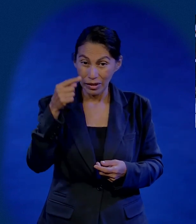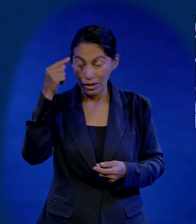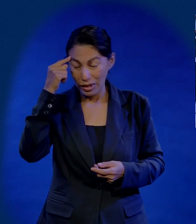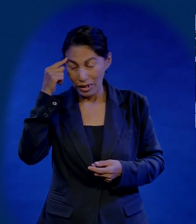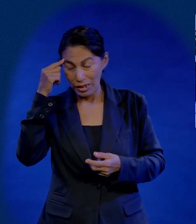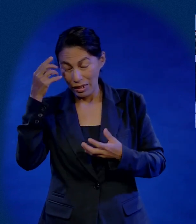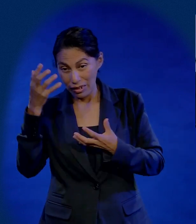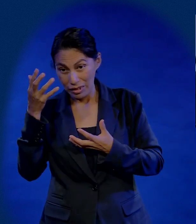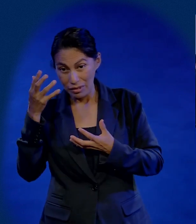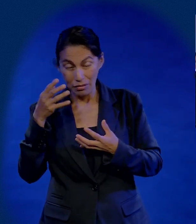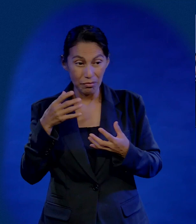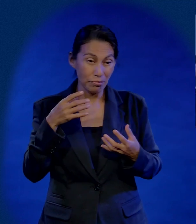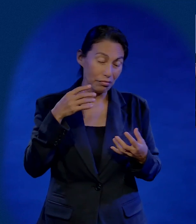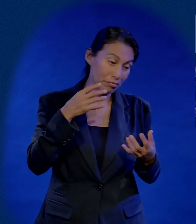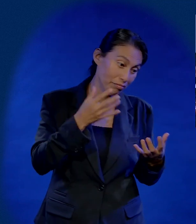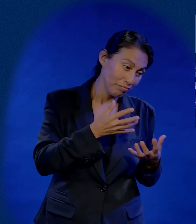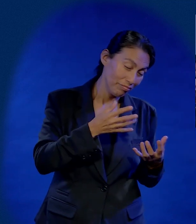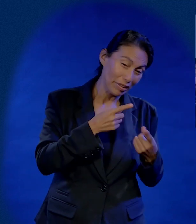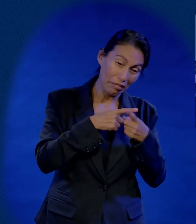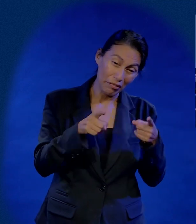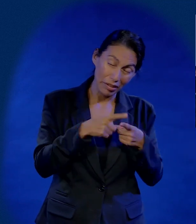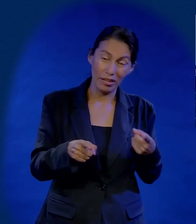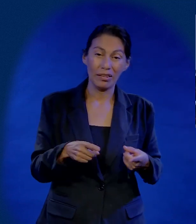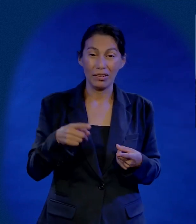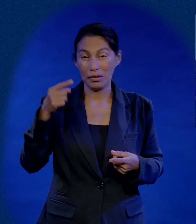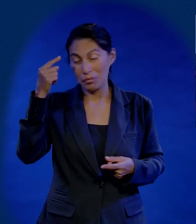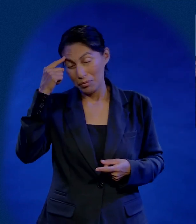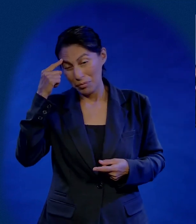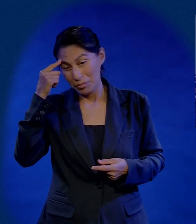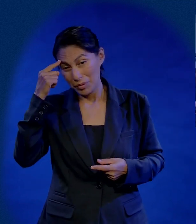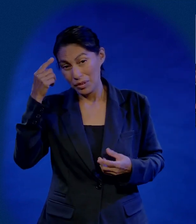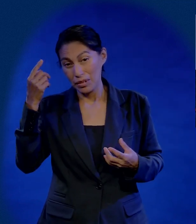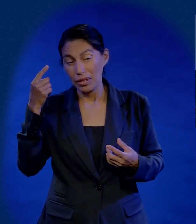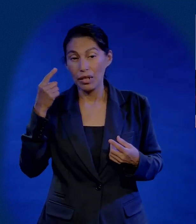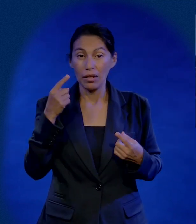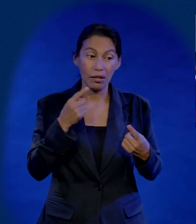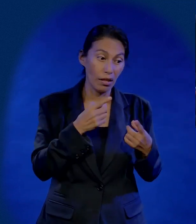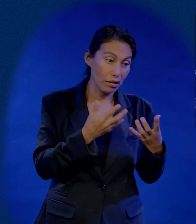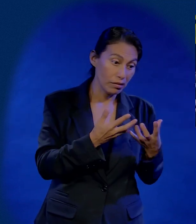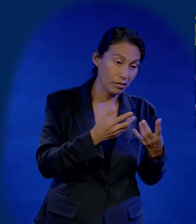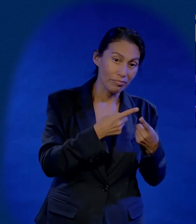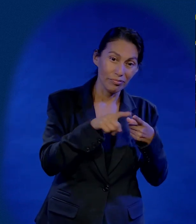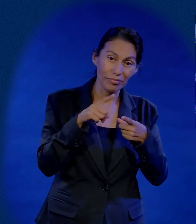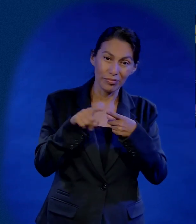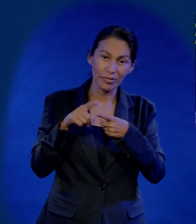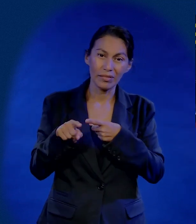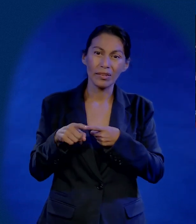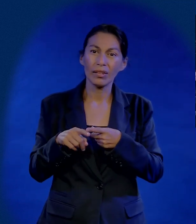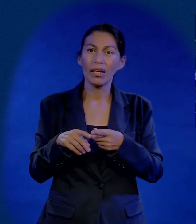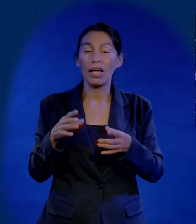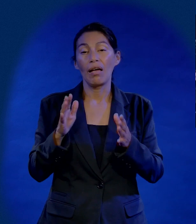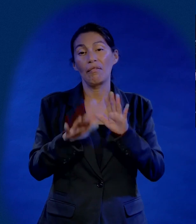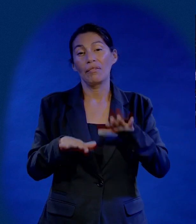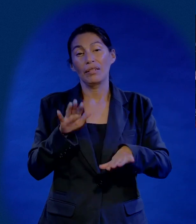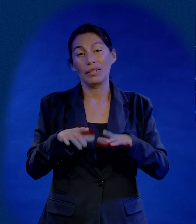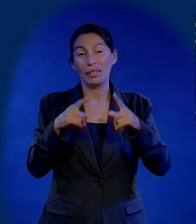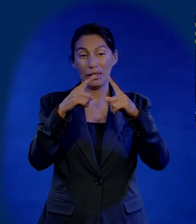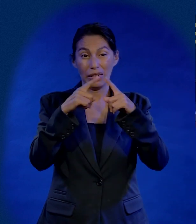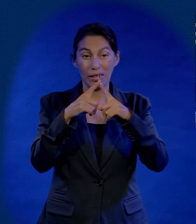Eso es lo que produce la incongruencia. A veces, cuando llego a las iglesias, pastor, los jóvenes se nos están saliendo, los